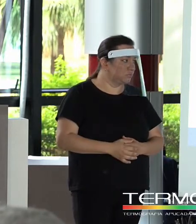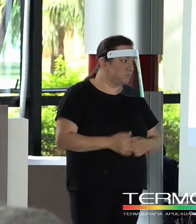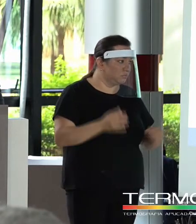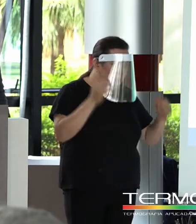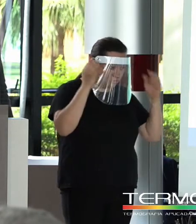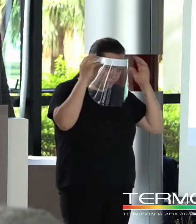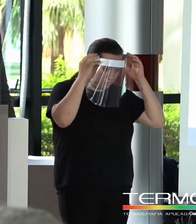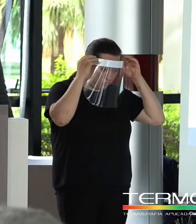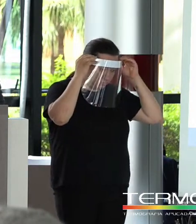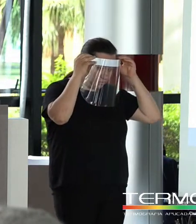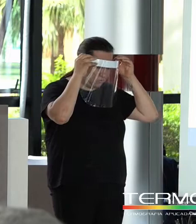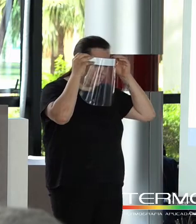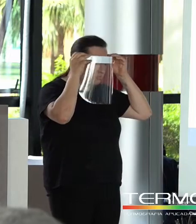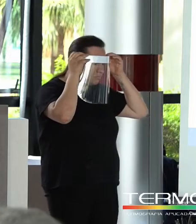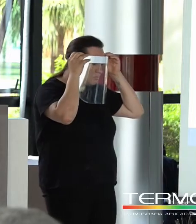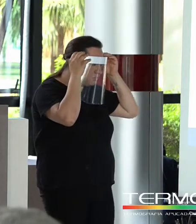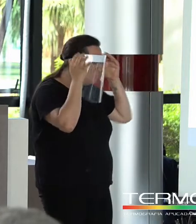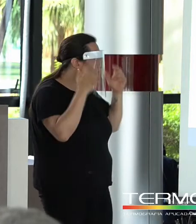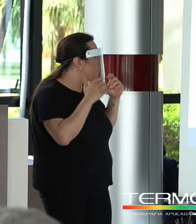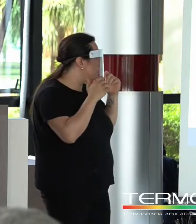favor.